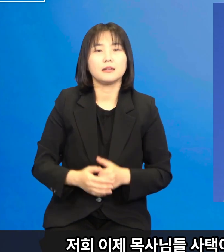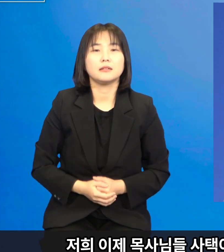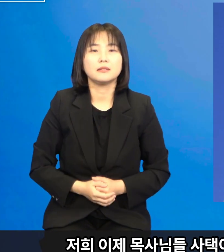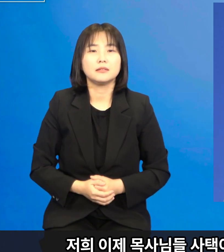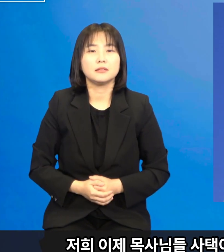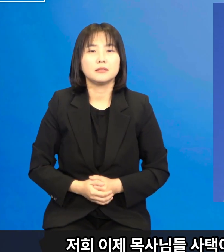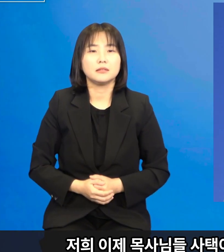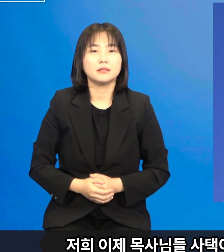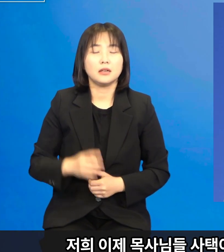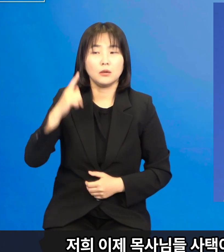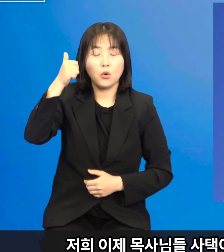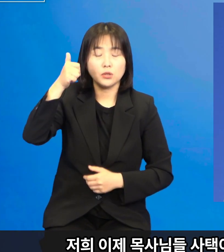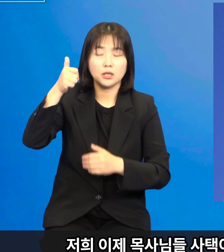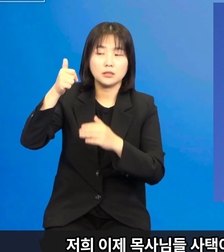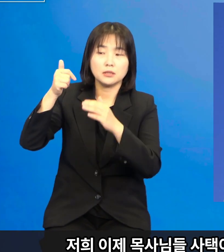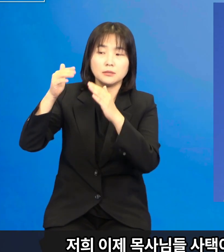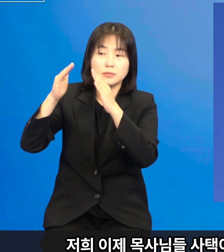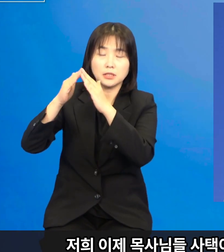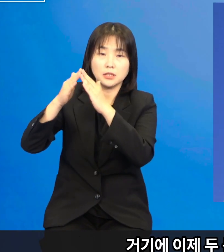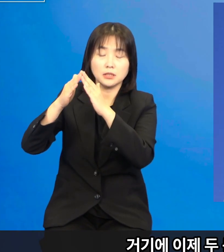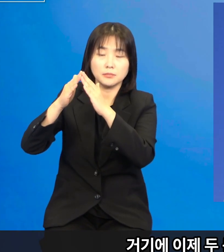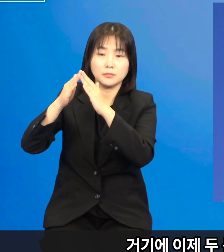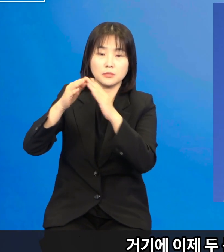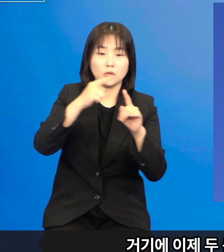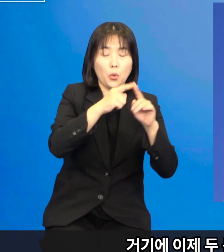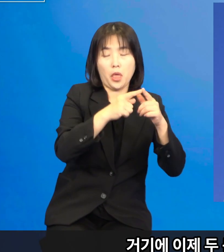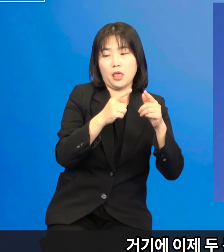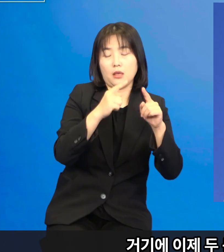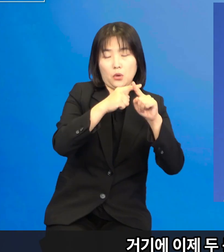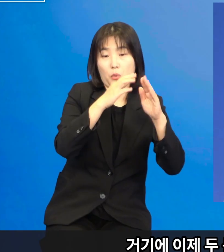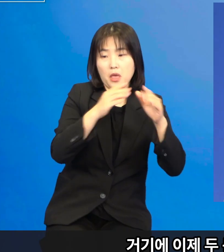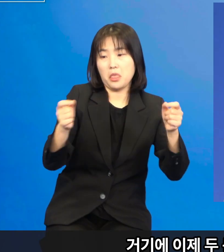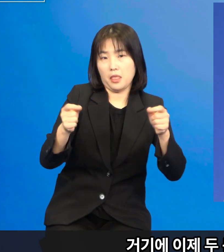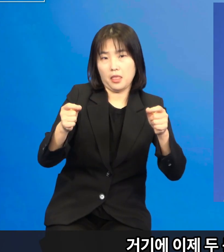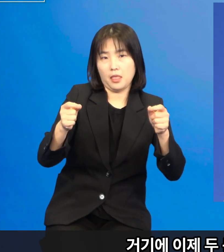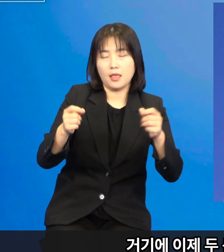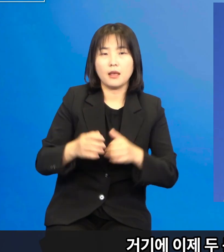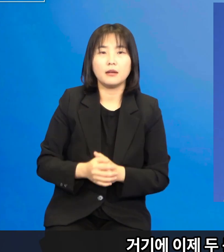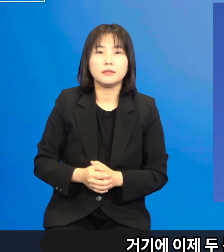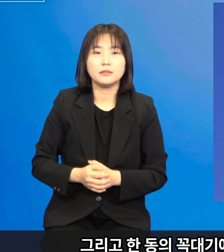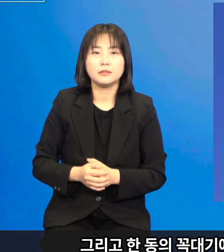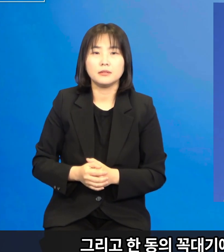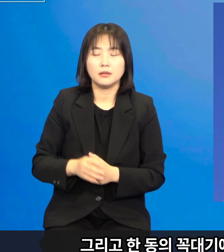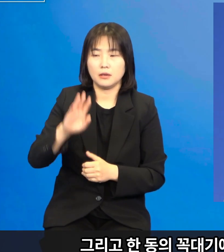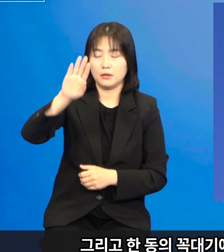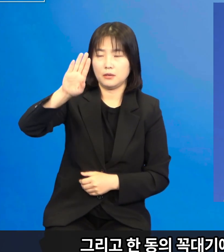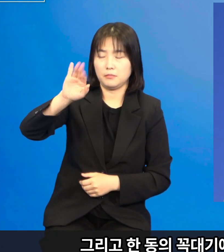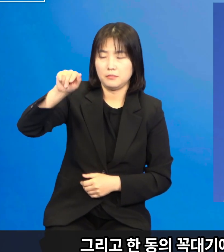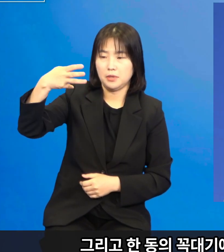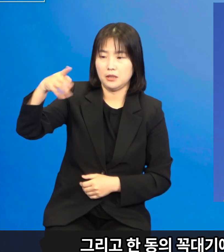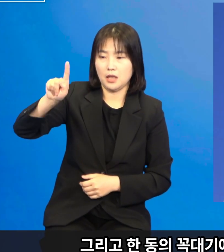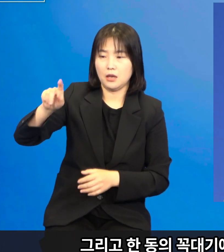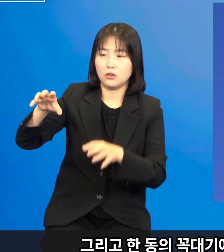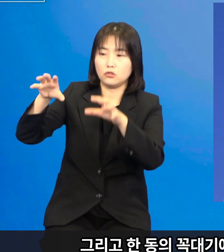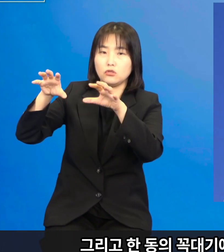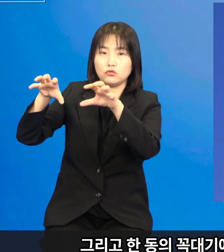이제 목사님 사택이 바로 교회 앞에 있습니다. 거기에 이제 2동 빌라가 있어요. 그리고 한